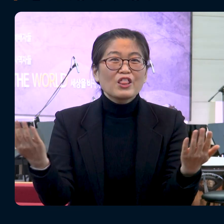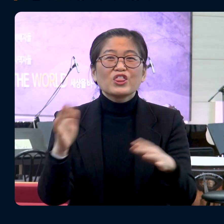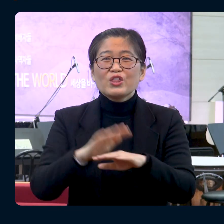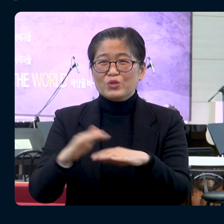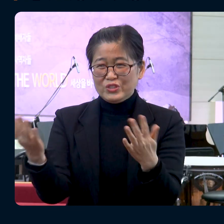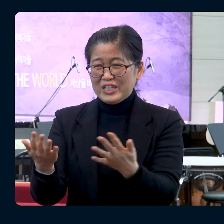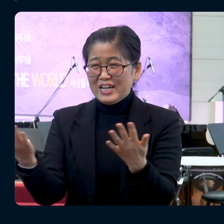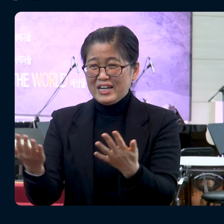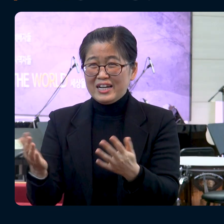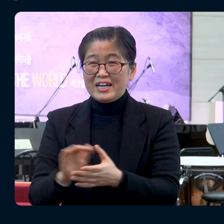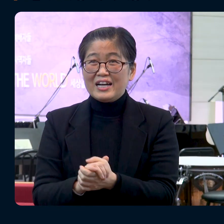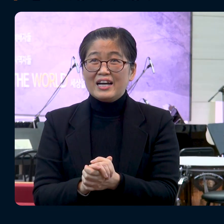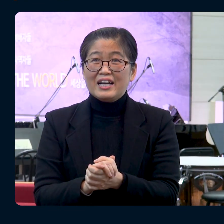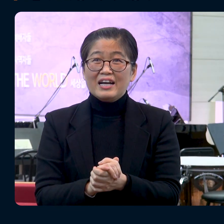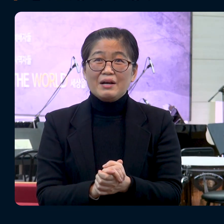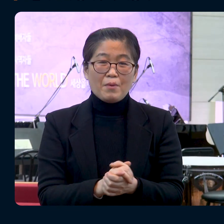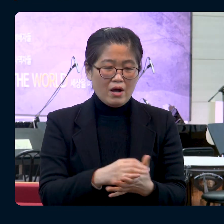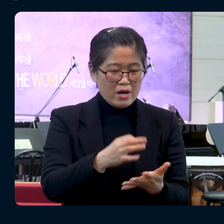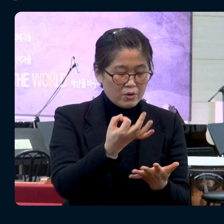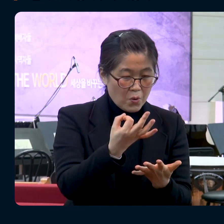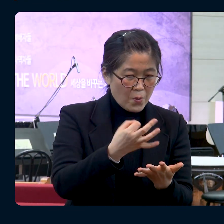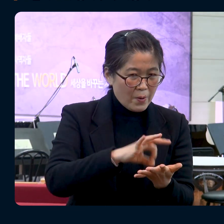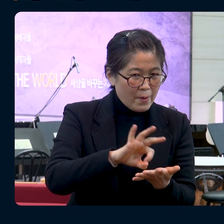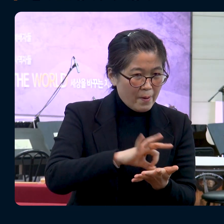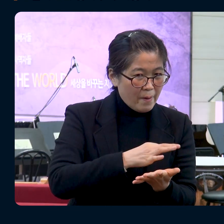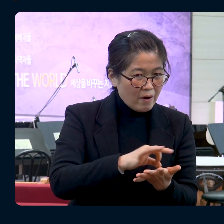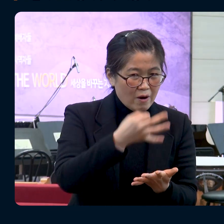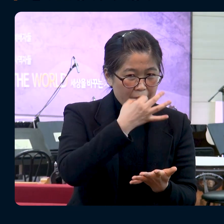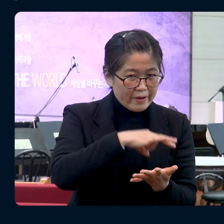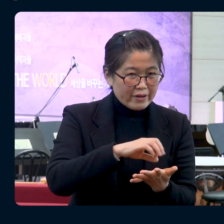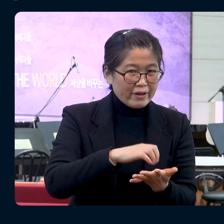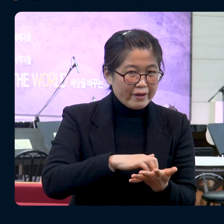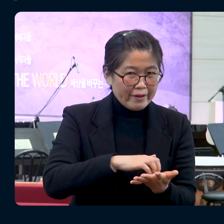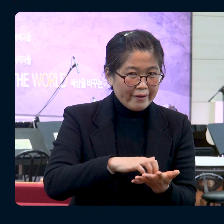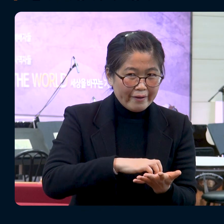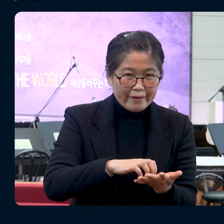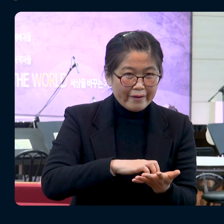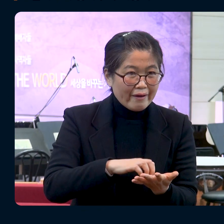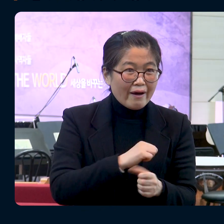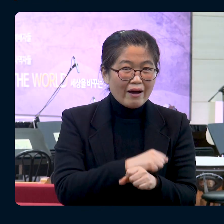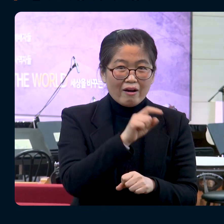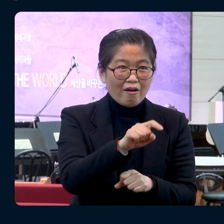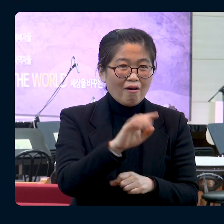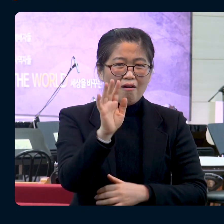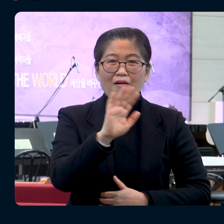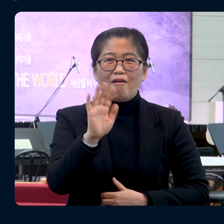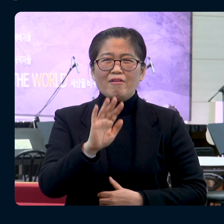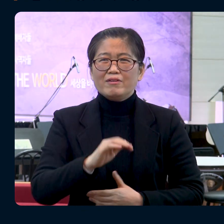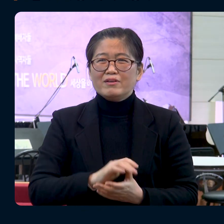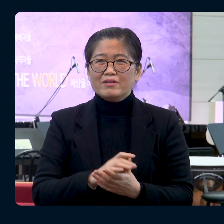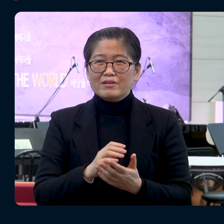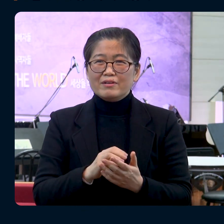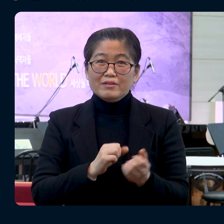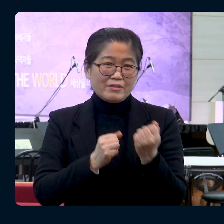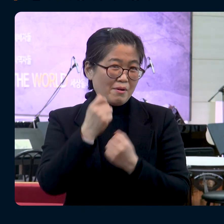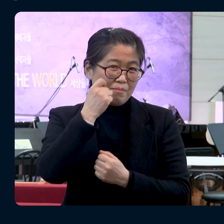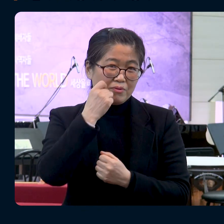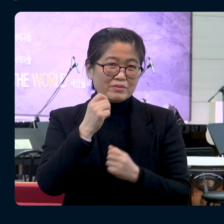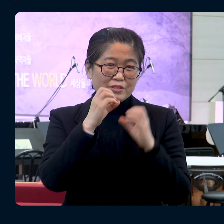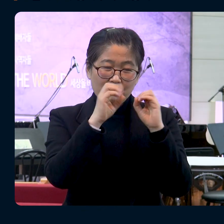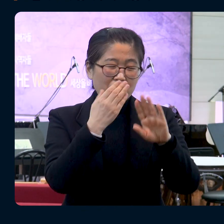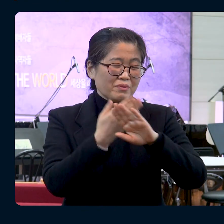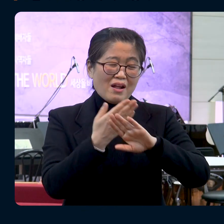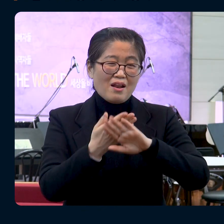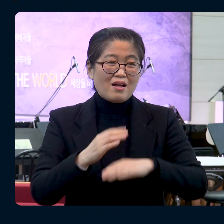달라요. 그냥 당장에 손익계산하고 바로바로 결과를 보려고 하고 그래서는 선교할 수